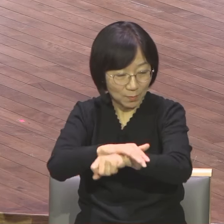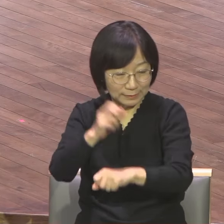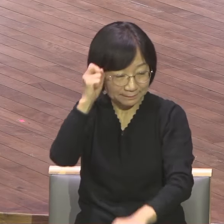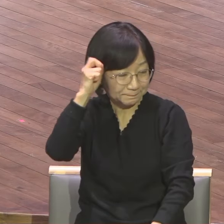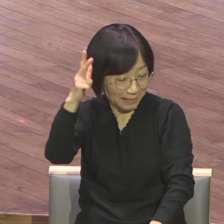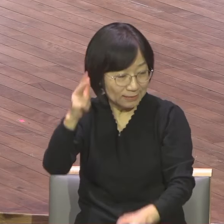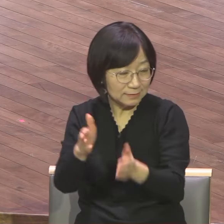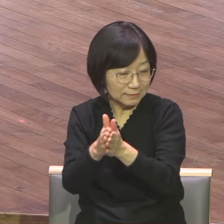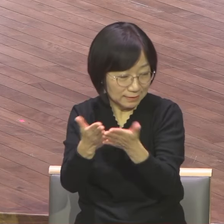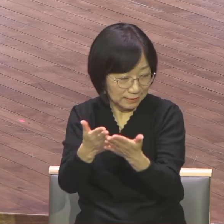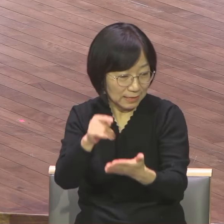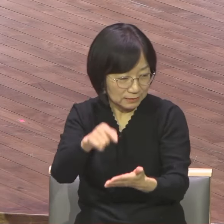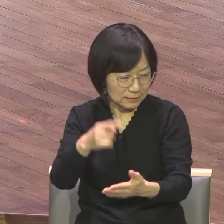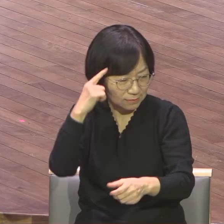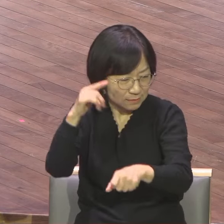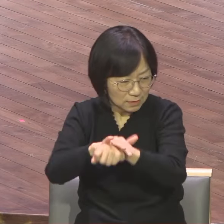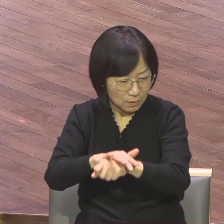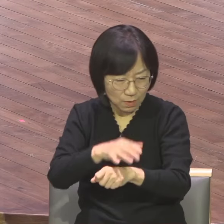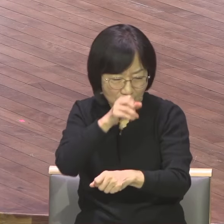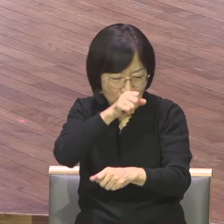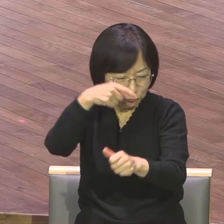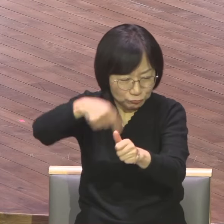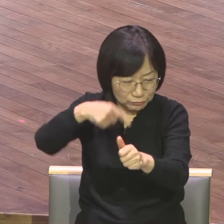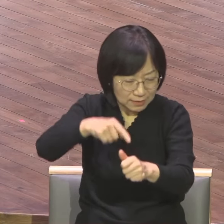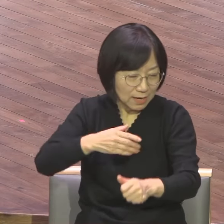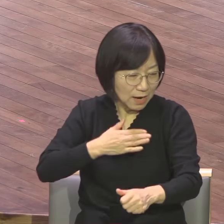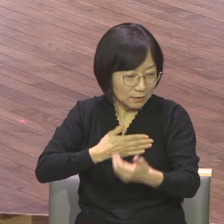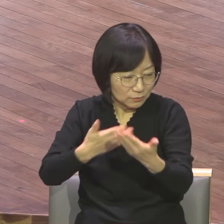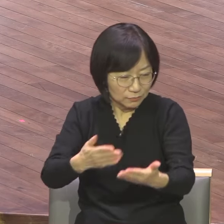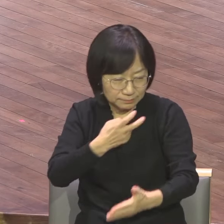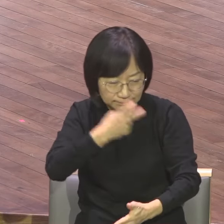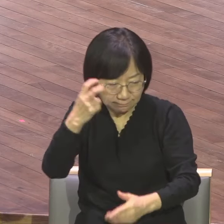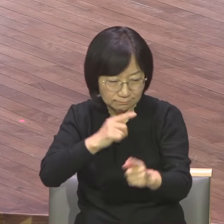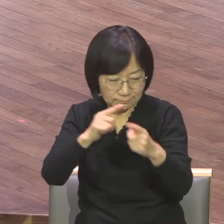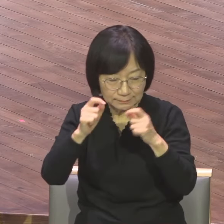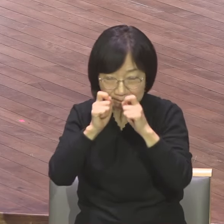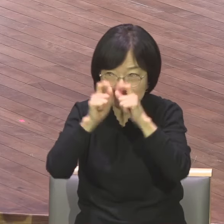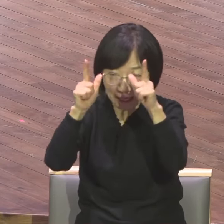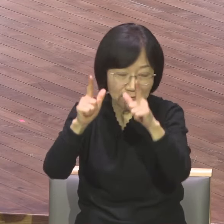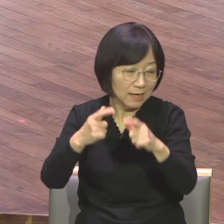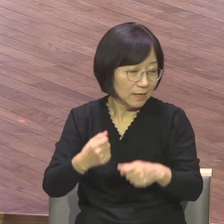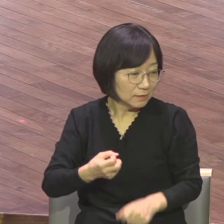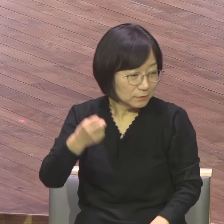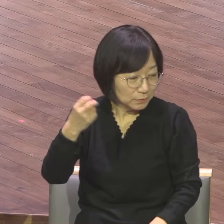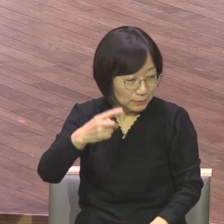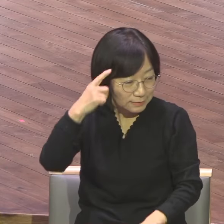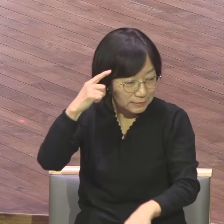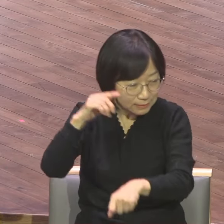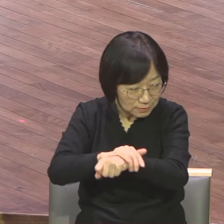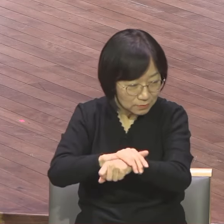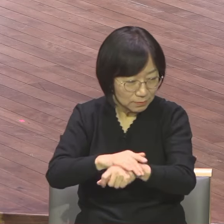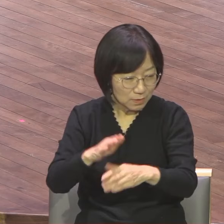솔로몬의 잠언이라. 이는 지혜와 훈계를 알게 하며 명철의 말씀을 깨닫게 하며